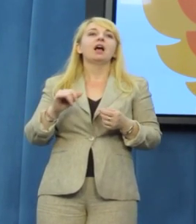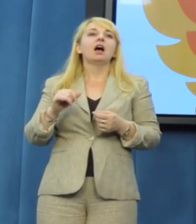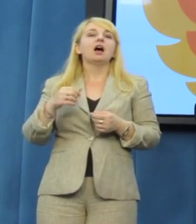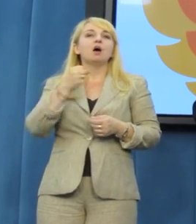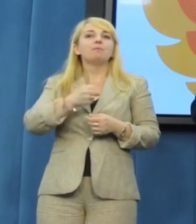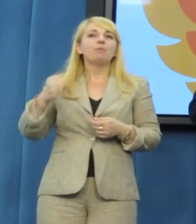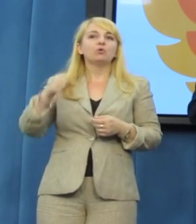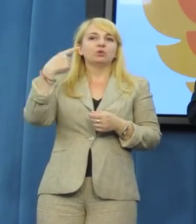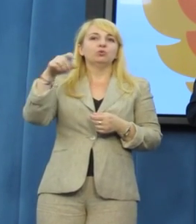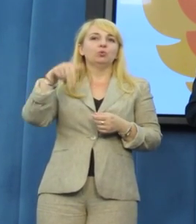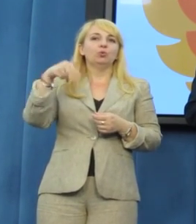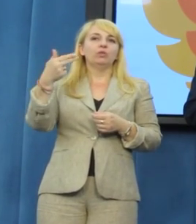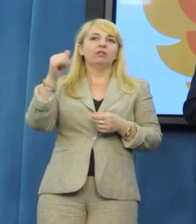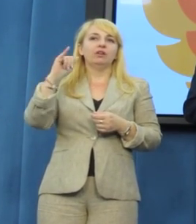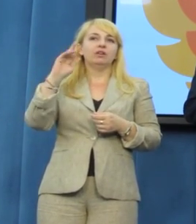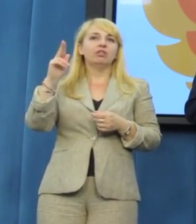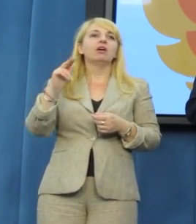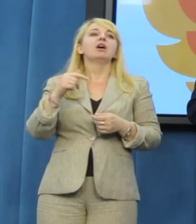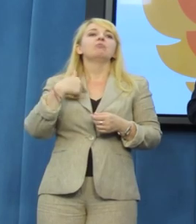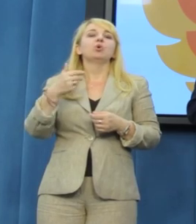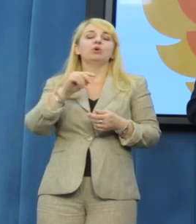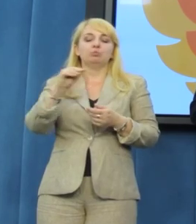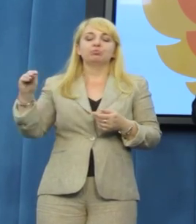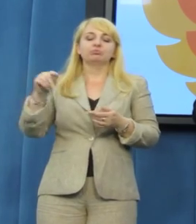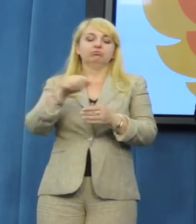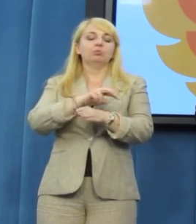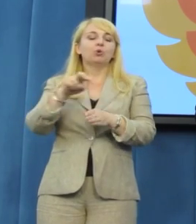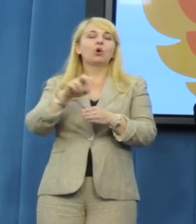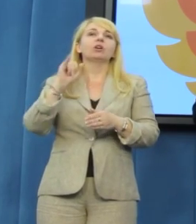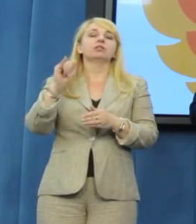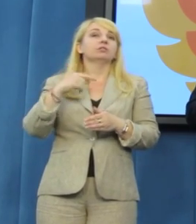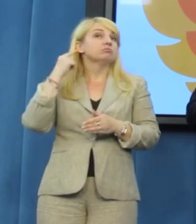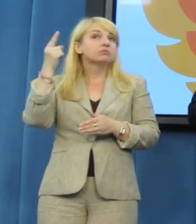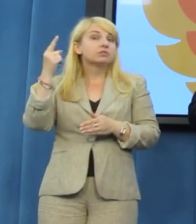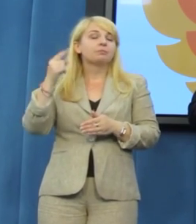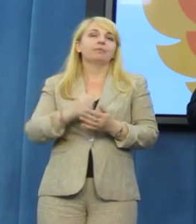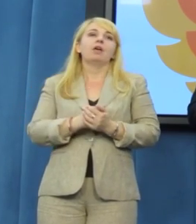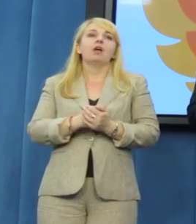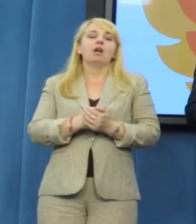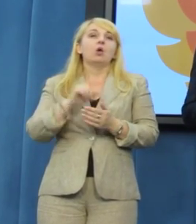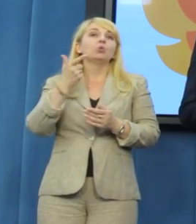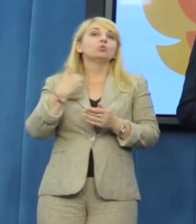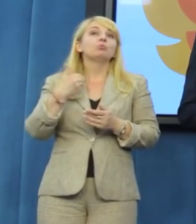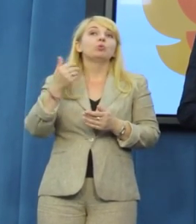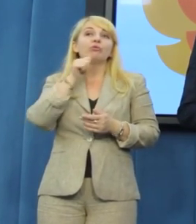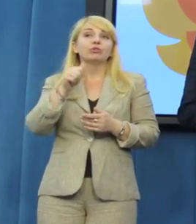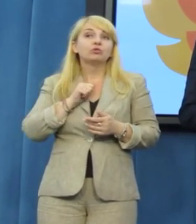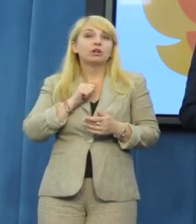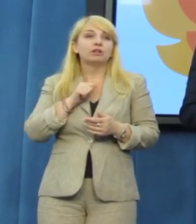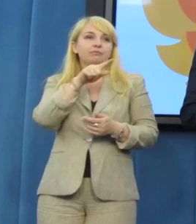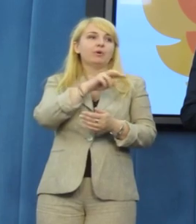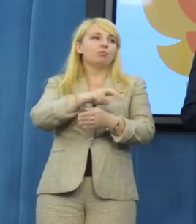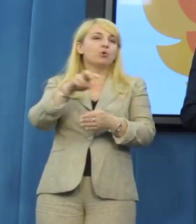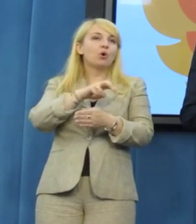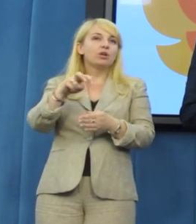Tunin pisał ten projekt ustawy. I co się okazało? Proszę Państwa, wczoraj ten projekt zawisł na stronie internetowej